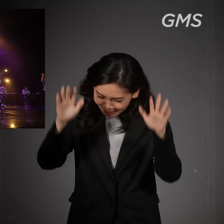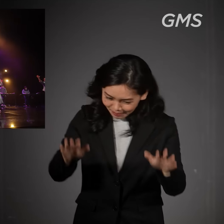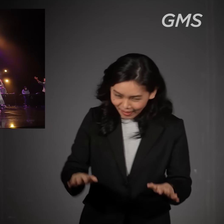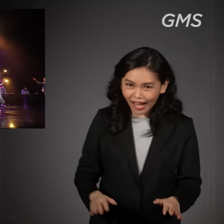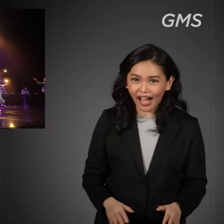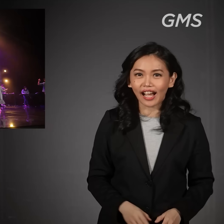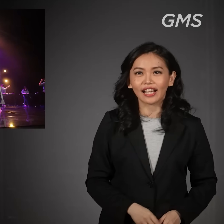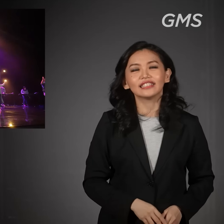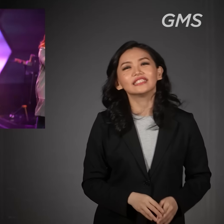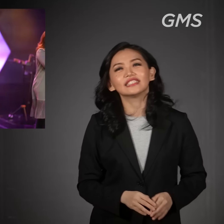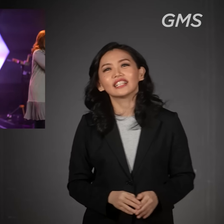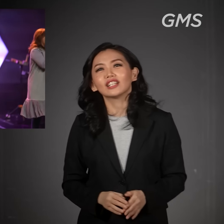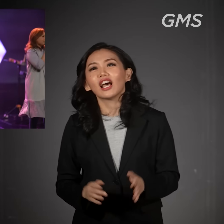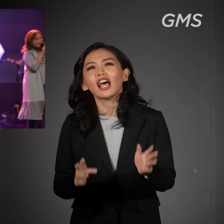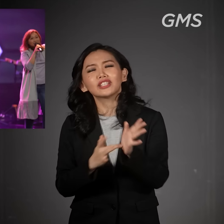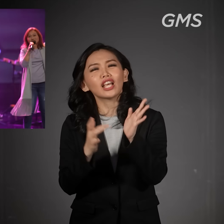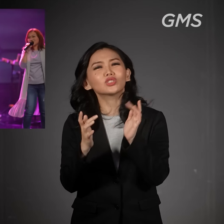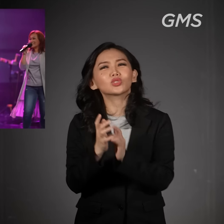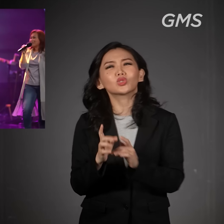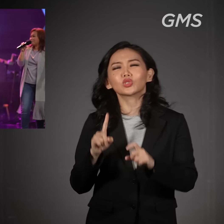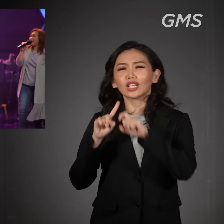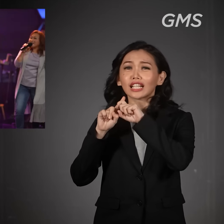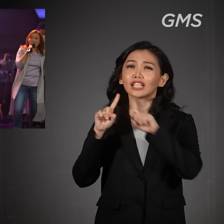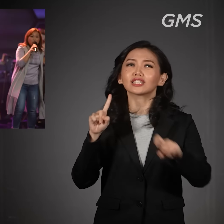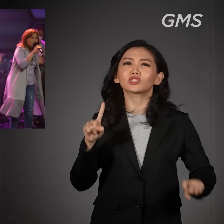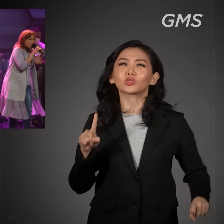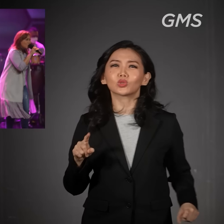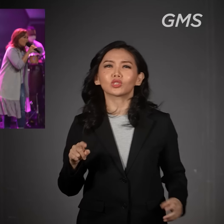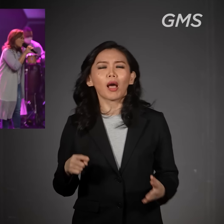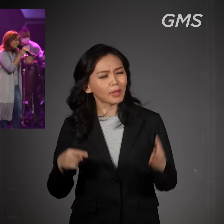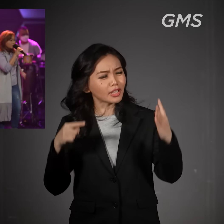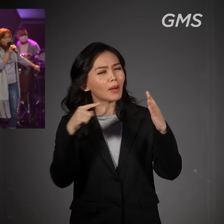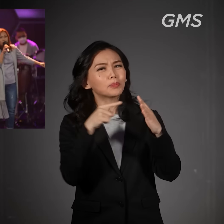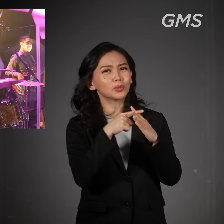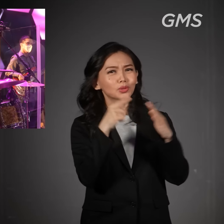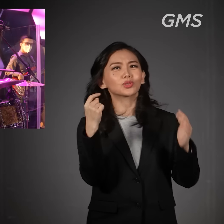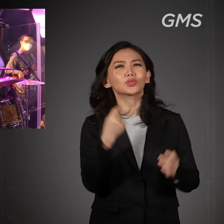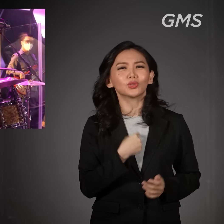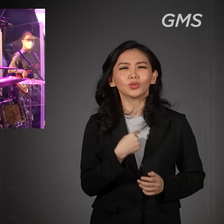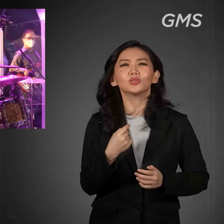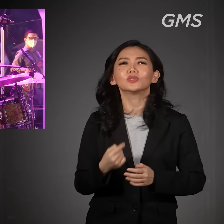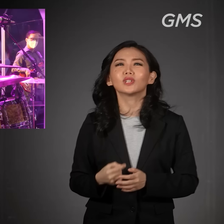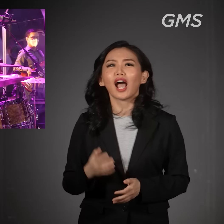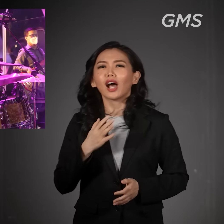ku sembah Yesus Kristus Sang Penebusku.